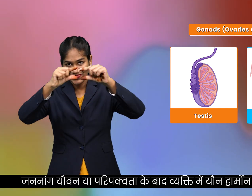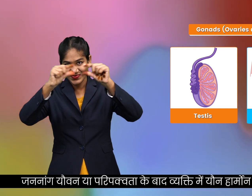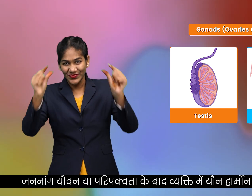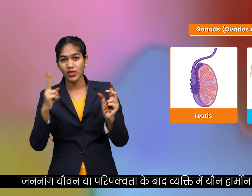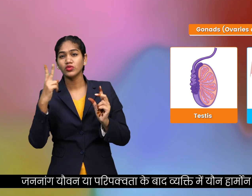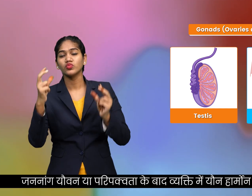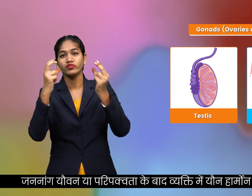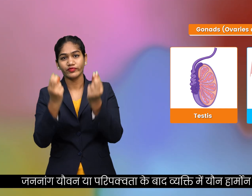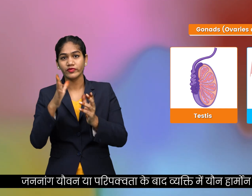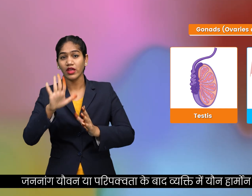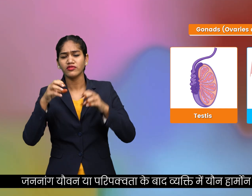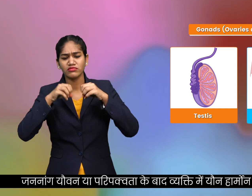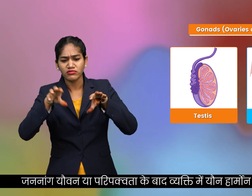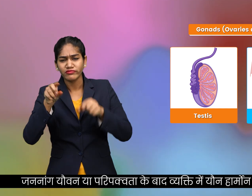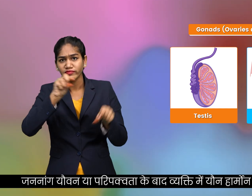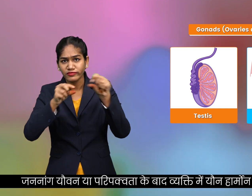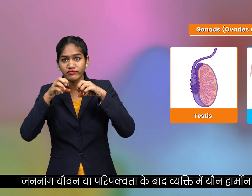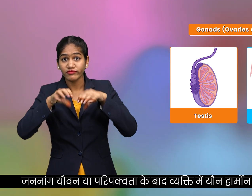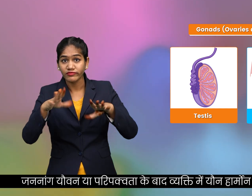उत्पादन करते हैं।